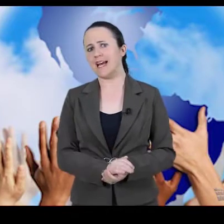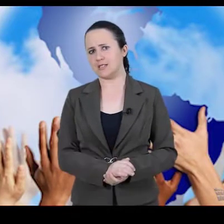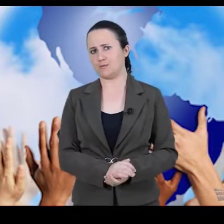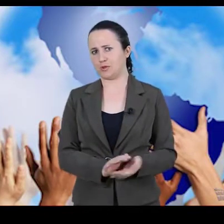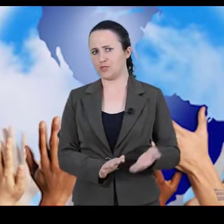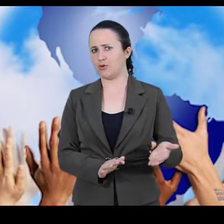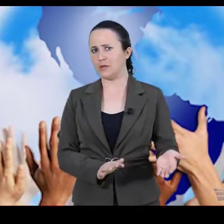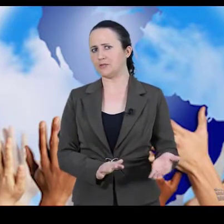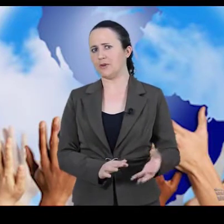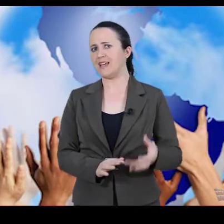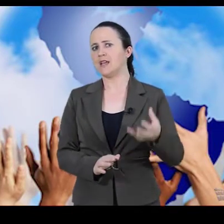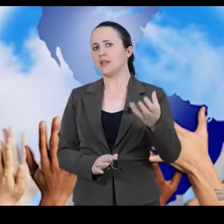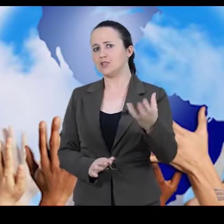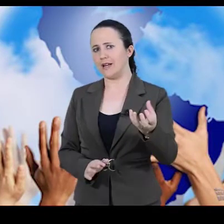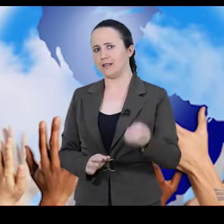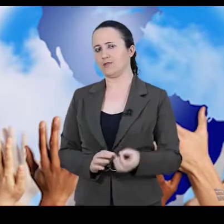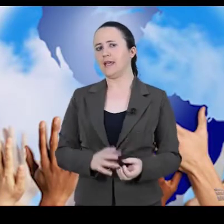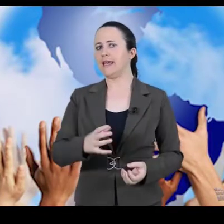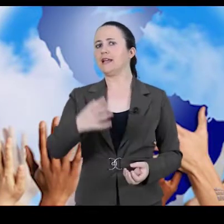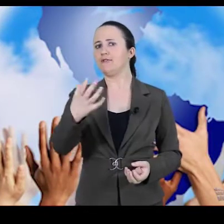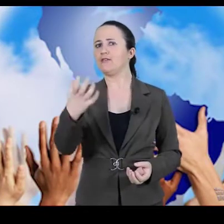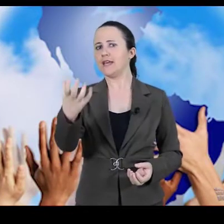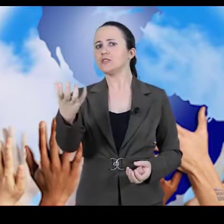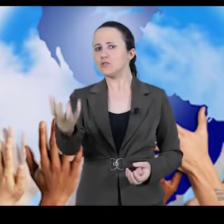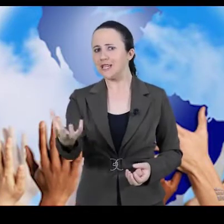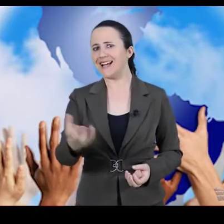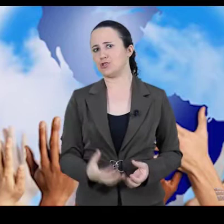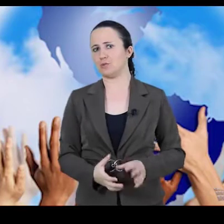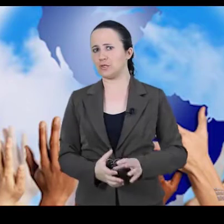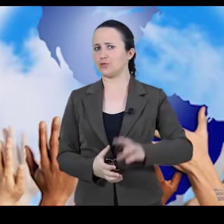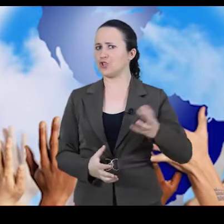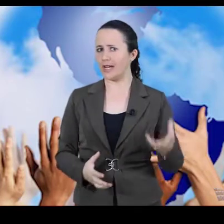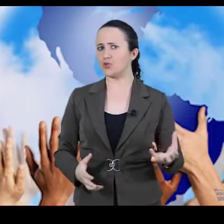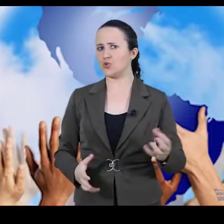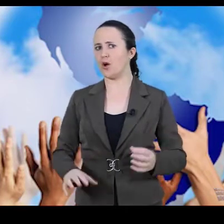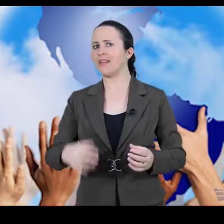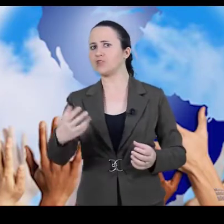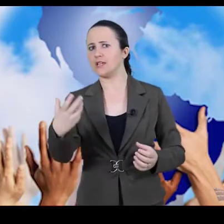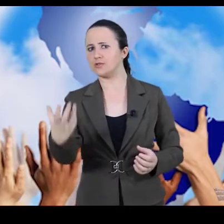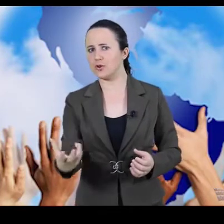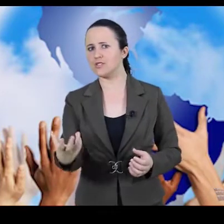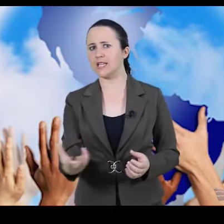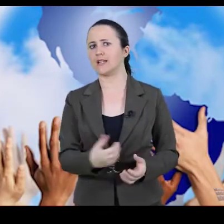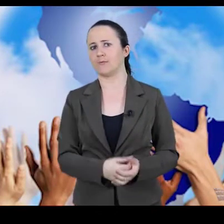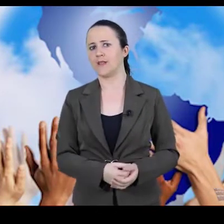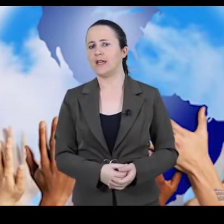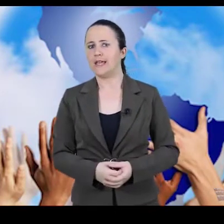sociais, porque o ser humano não é isolado. Ele vive em sociedade, portanto, direitos do homem e direitos do cidadão. E